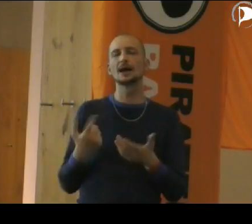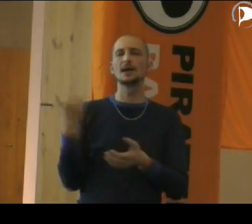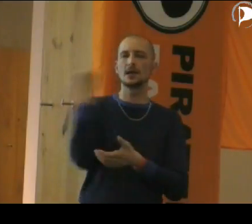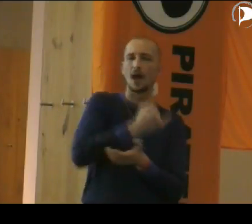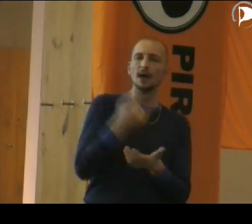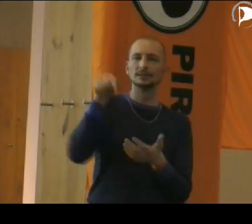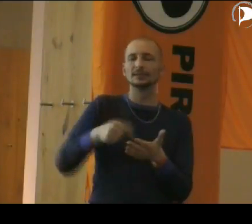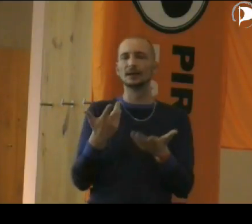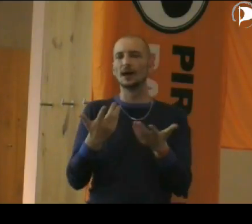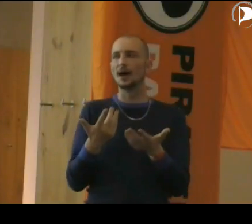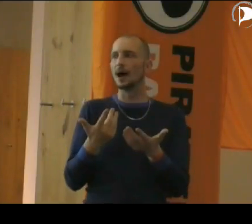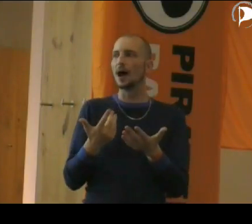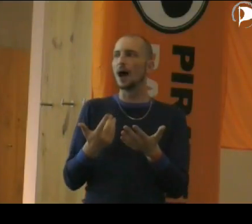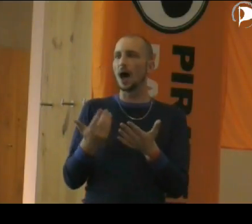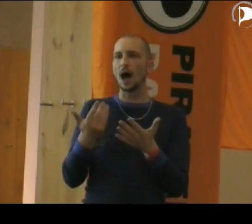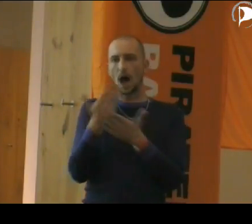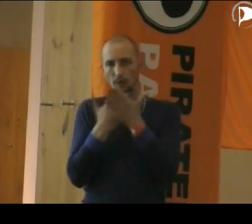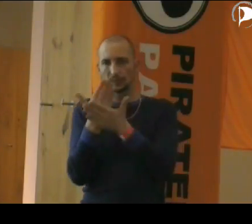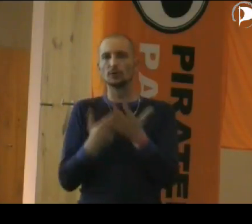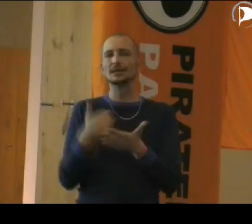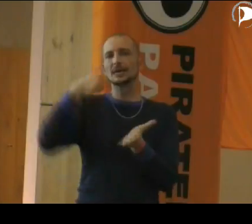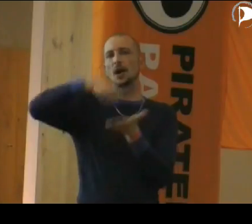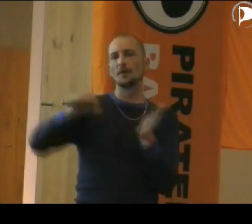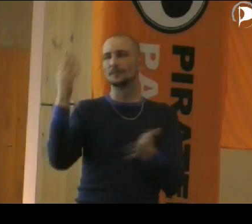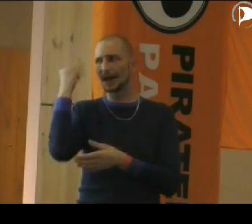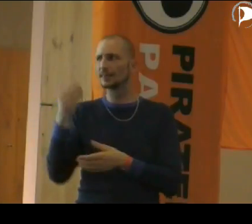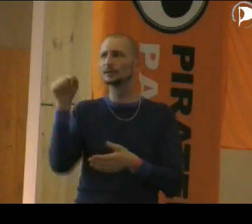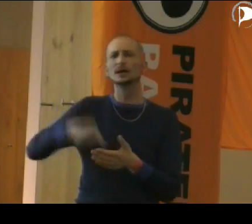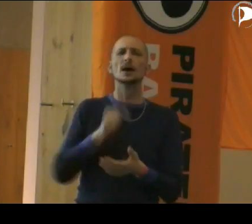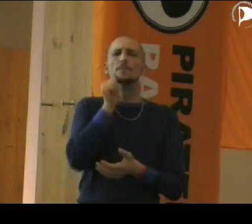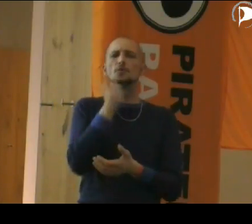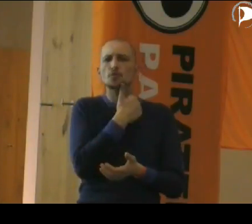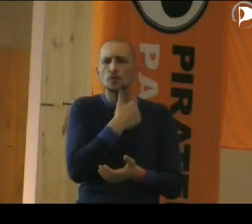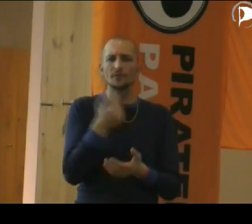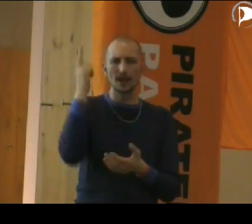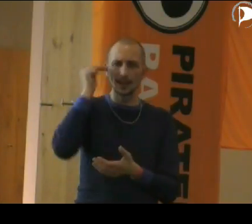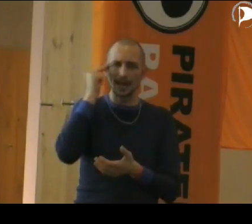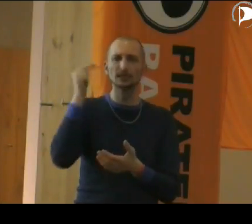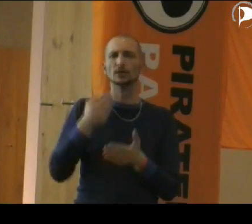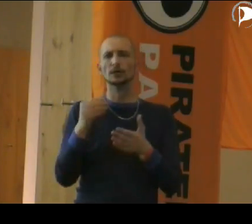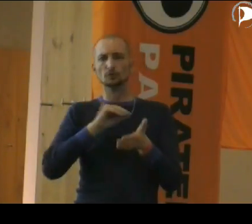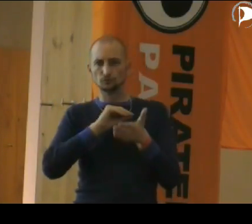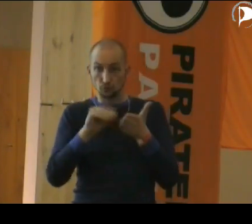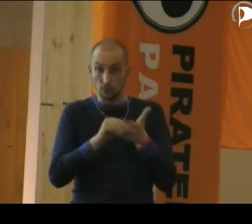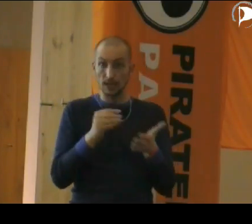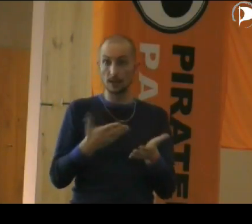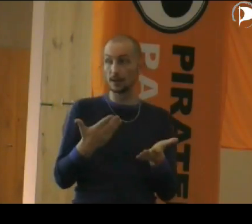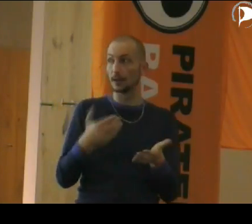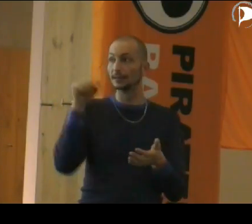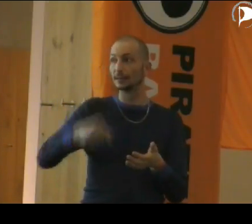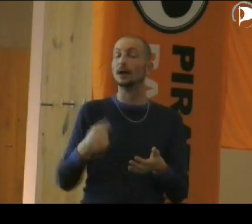nach seiner auffassung welche berufsbilder hast du dein beruf gelernt es ist schule gewesen es ist es ist eine schulische ausbildung ist ein